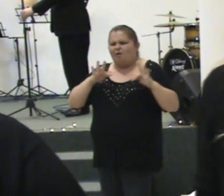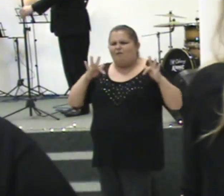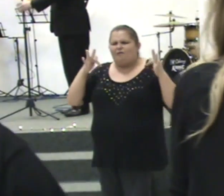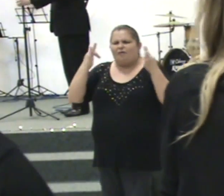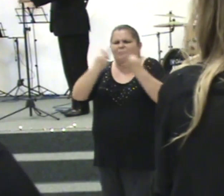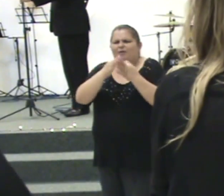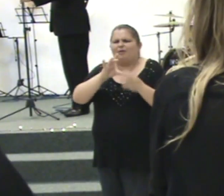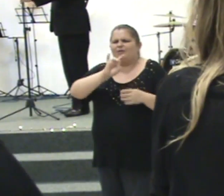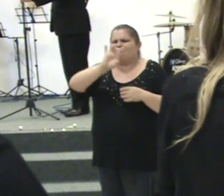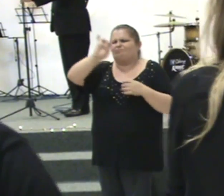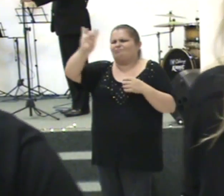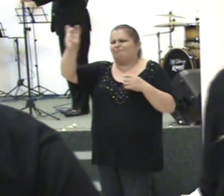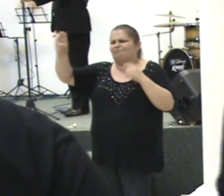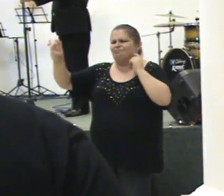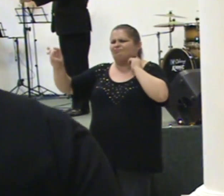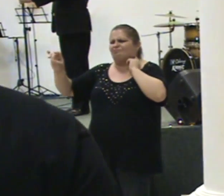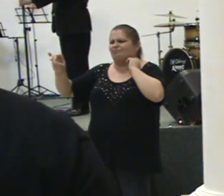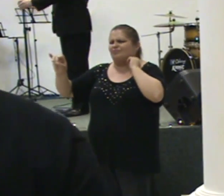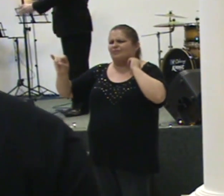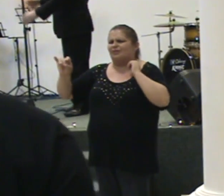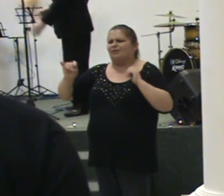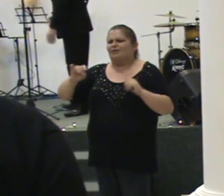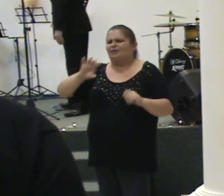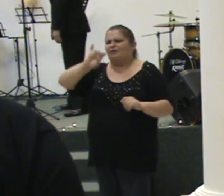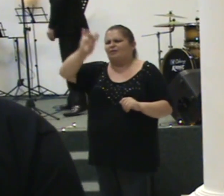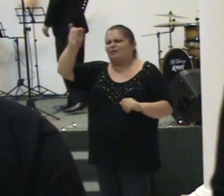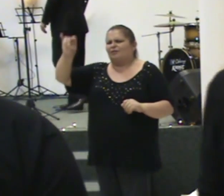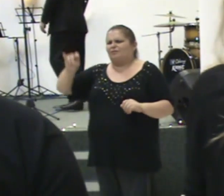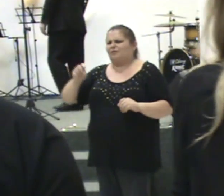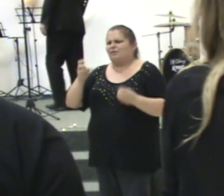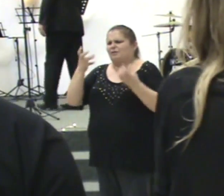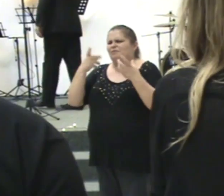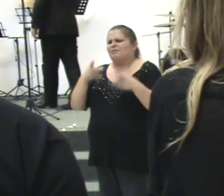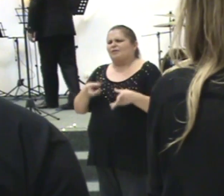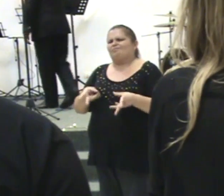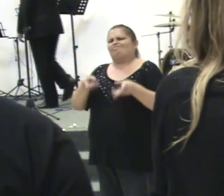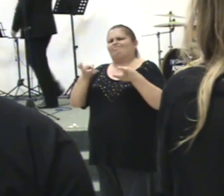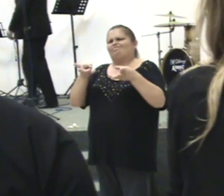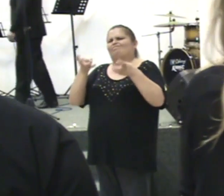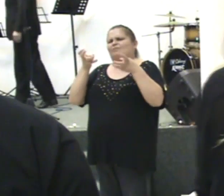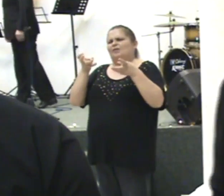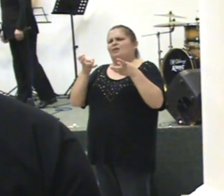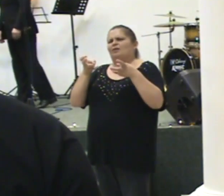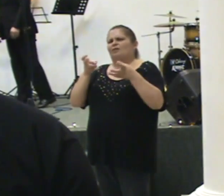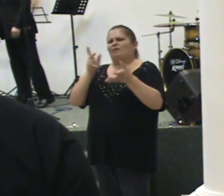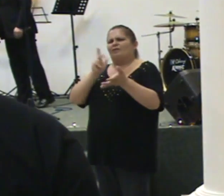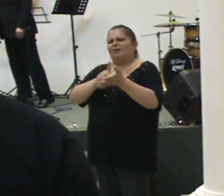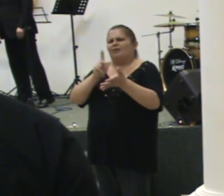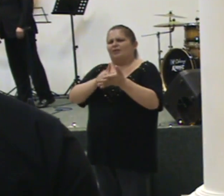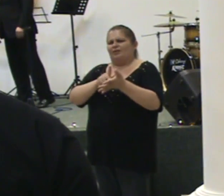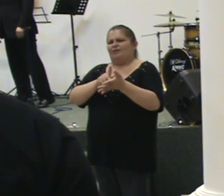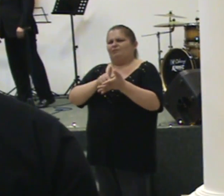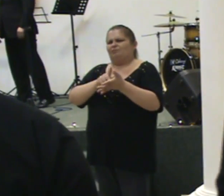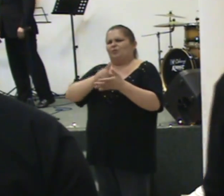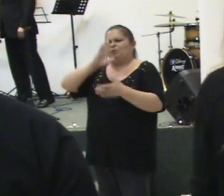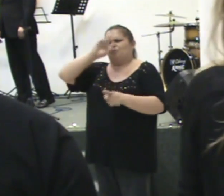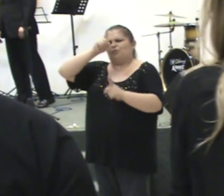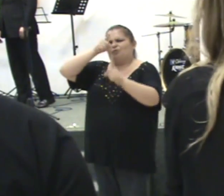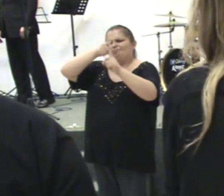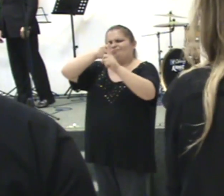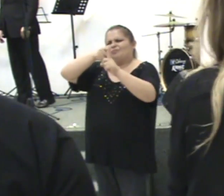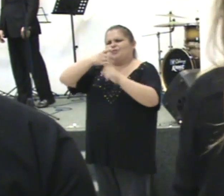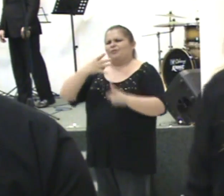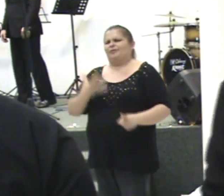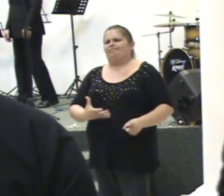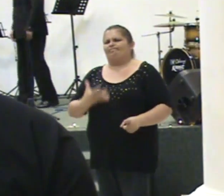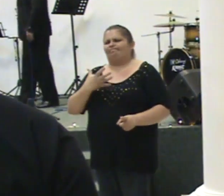famílias aqui, Pai, que ouviram hoje o verdadeiro sentido do Natal. Nós pedimos, Pai, que o Espírito Santo esteja